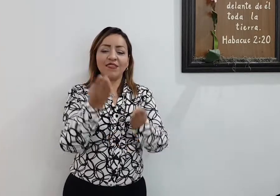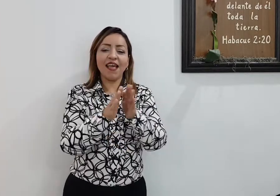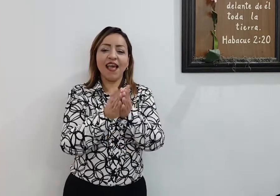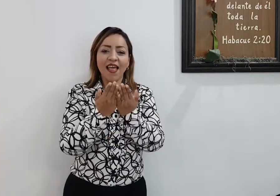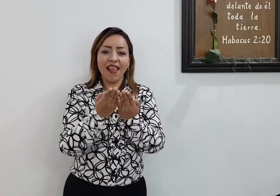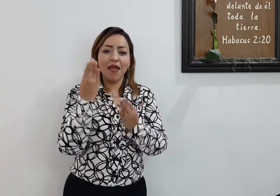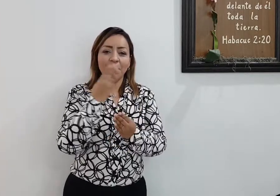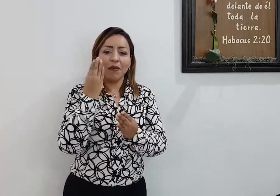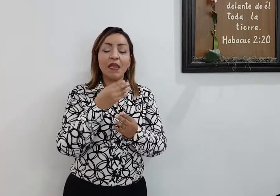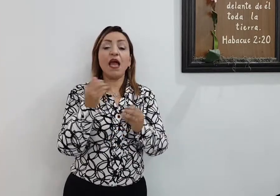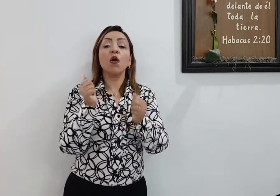Silvia.